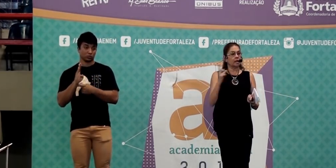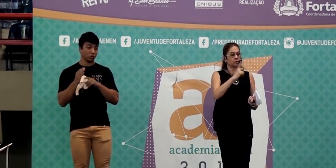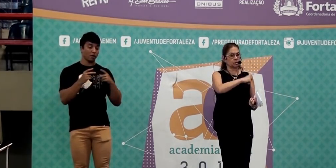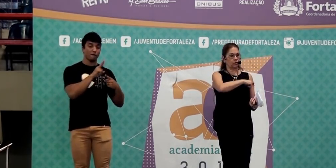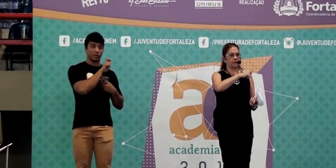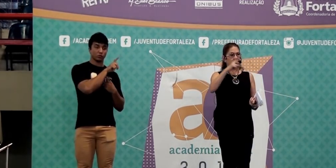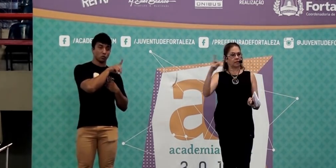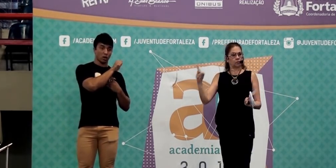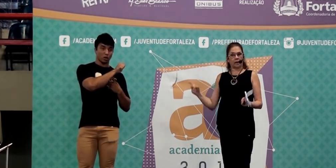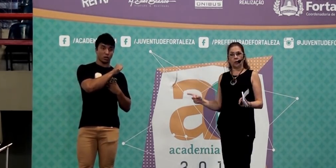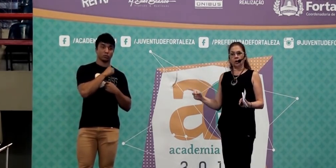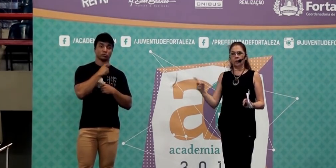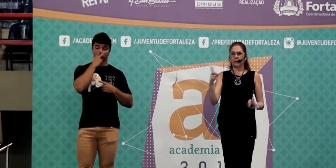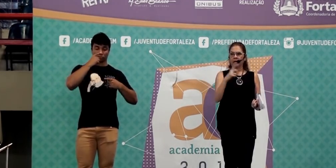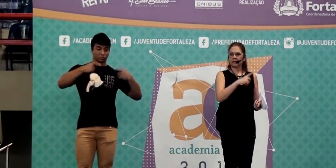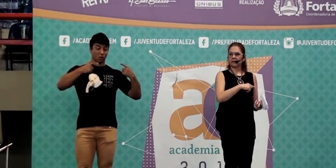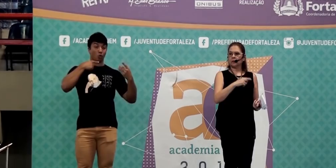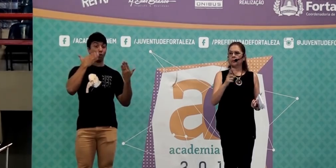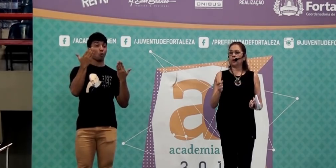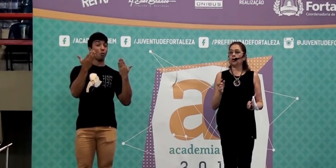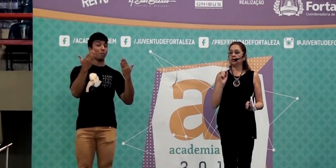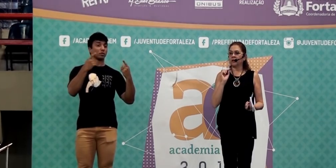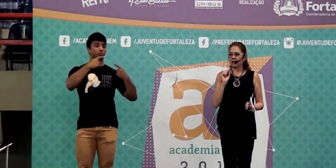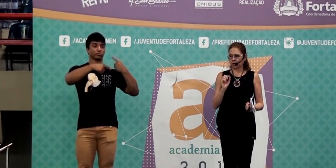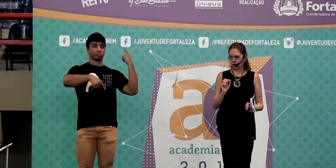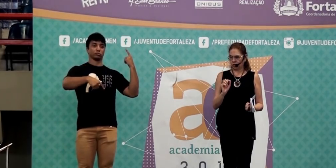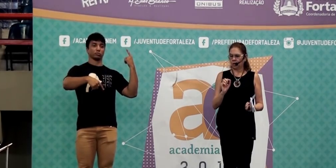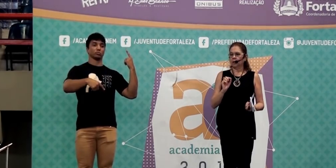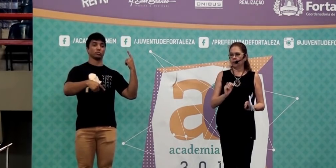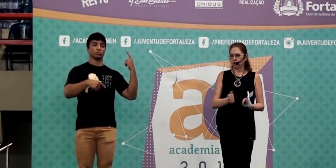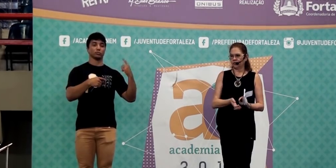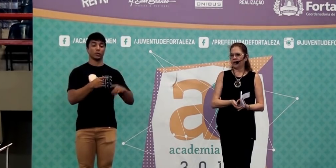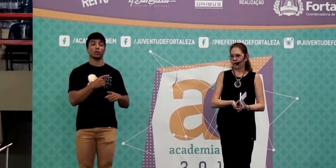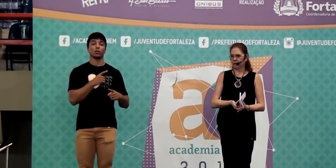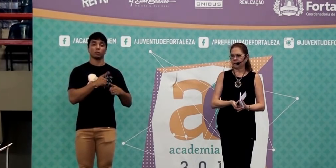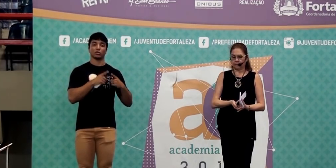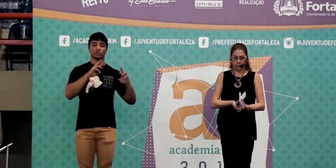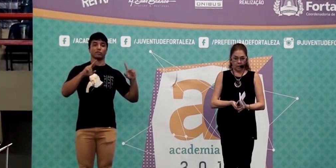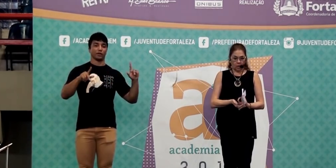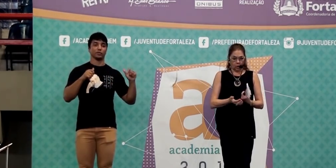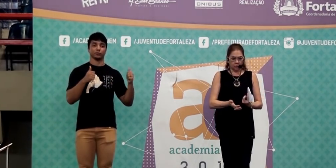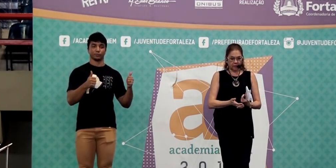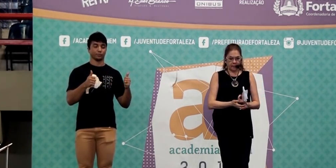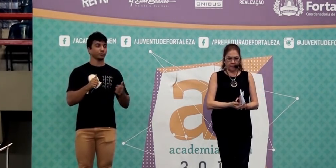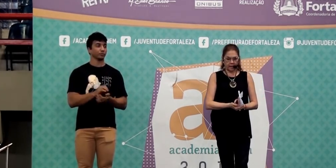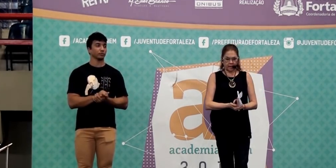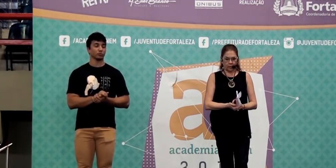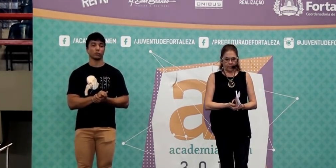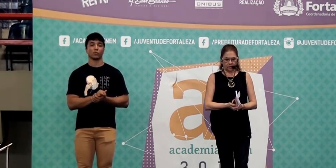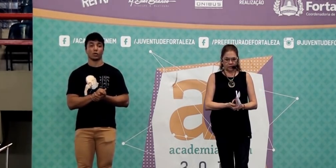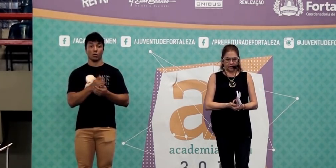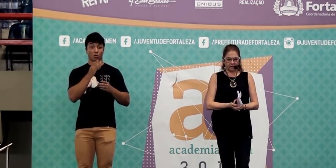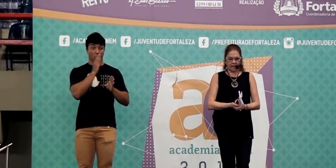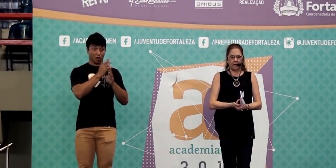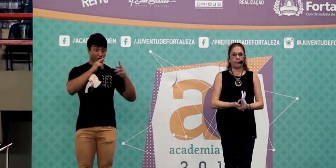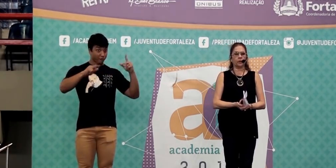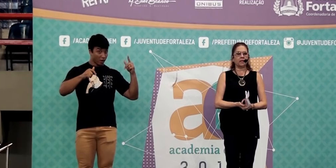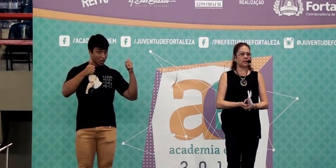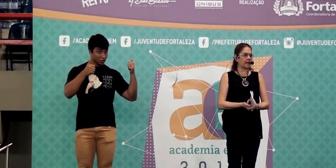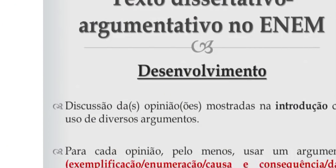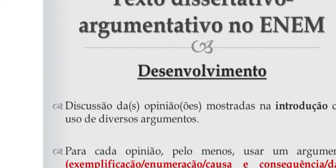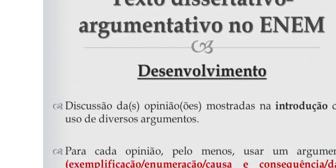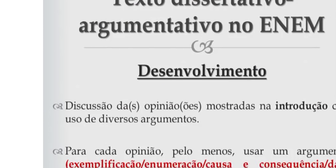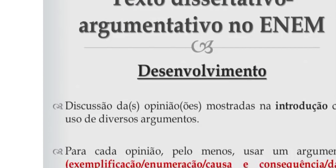venezuelana, eu estou fazendo uma comparação por contraste, por diferença. Outra maneira que eu posso fazer é